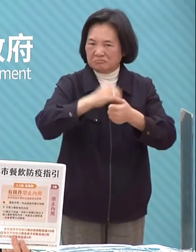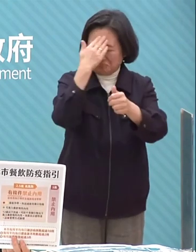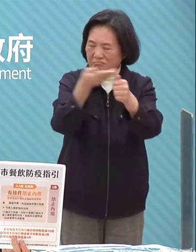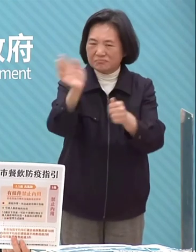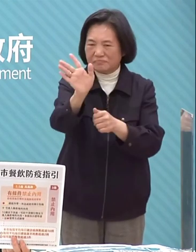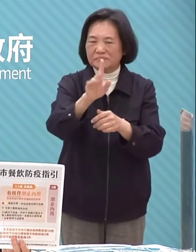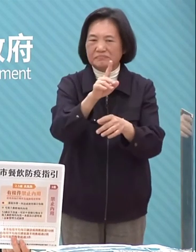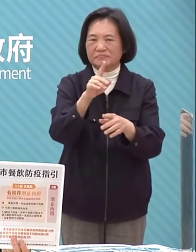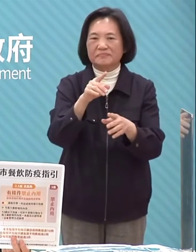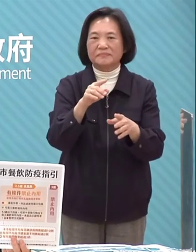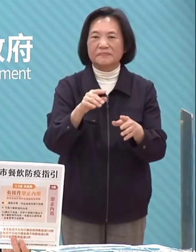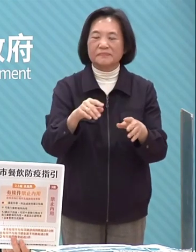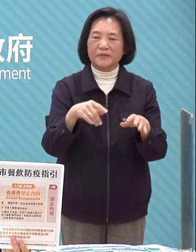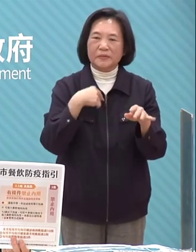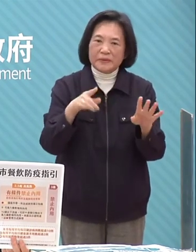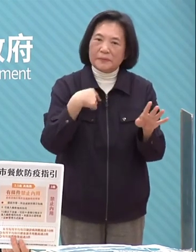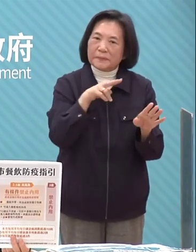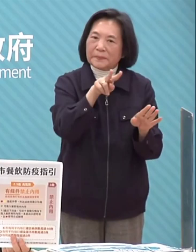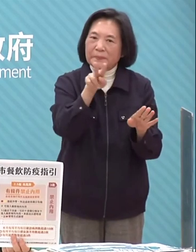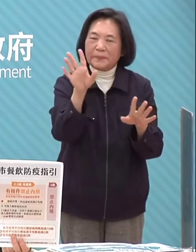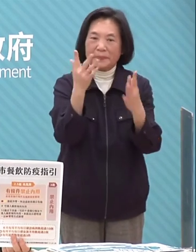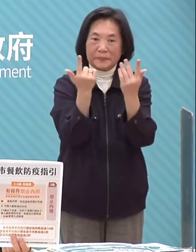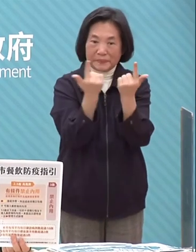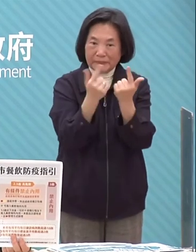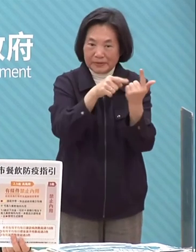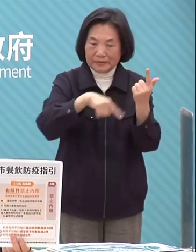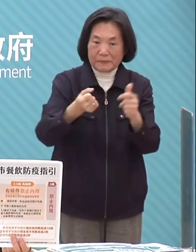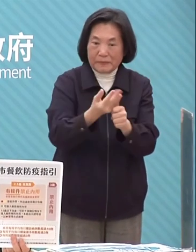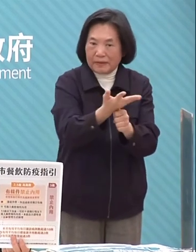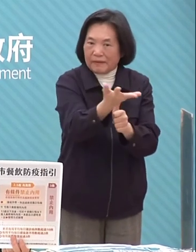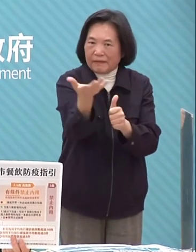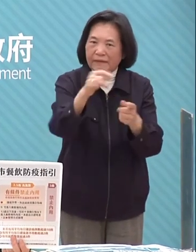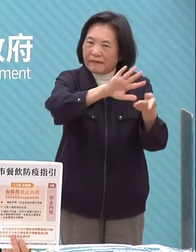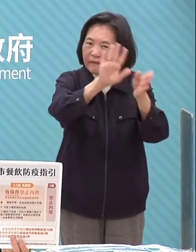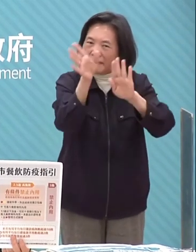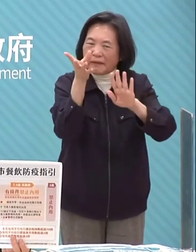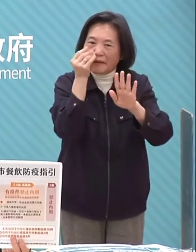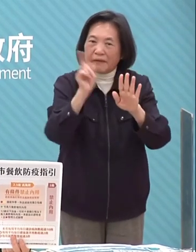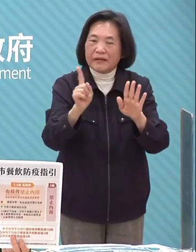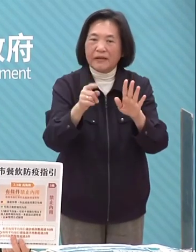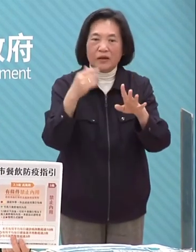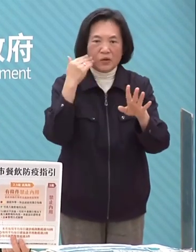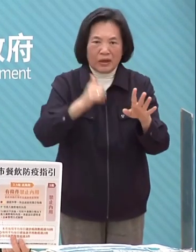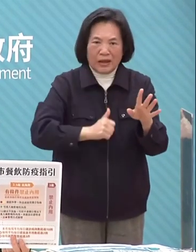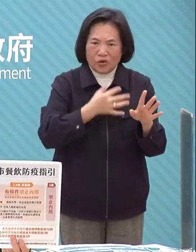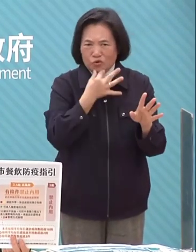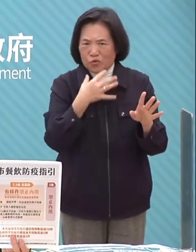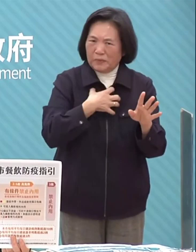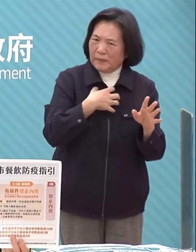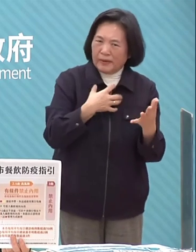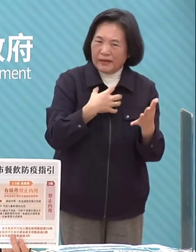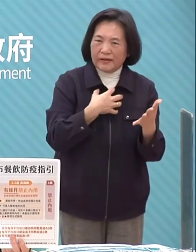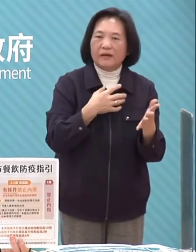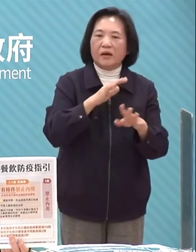人了但我们会观看我们现在台北的感染状况，如果有一天真的实在是太危险了